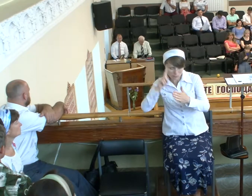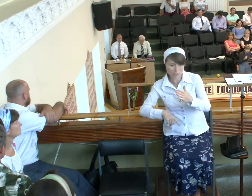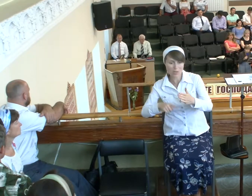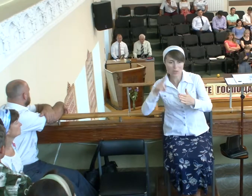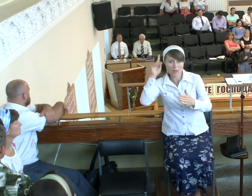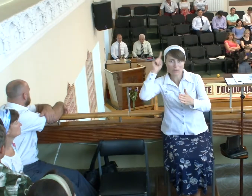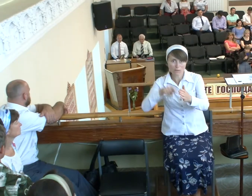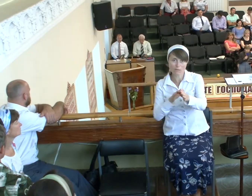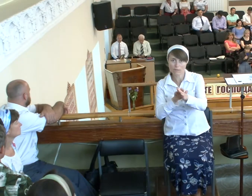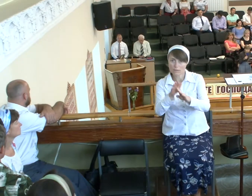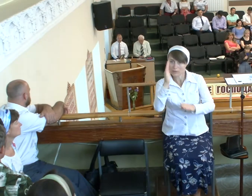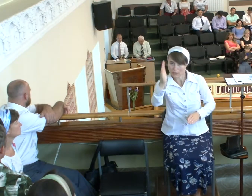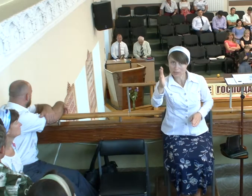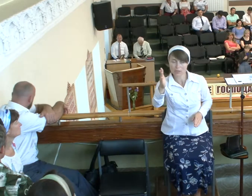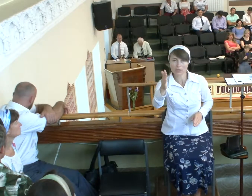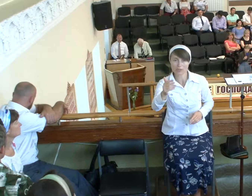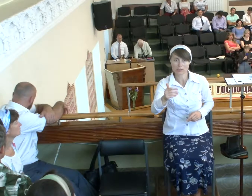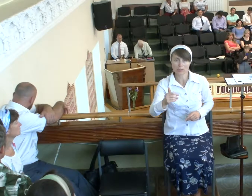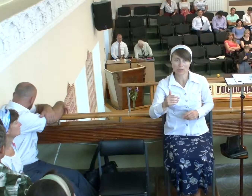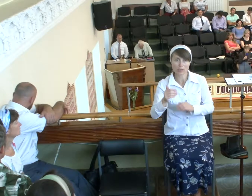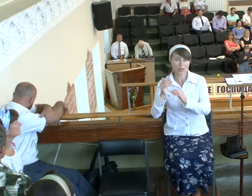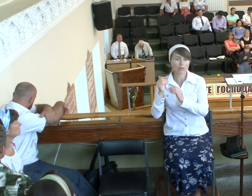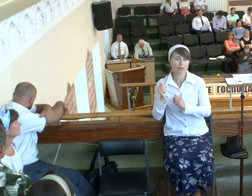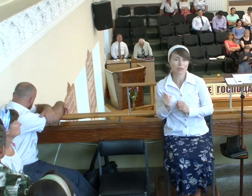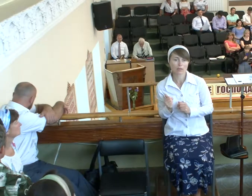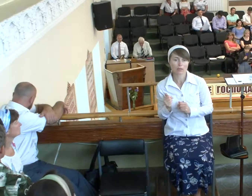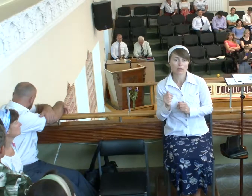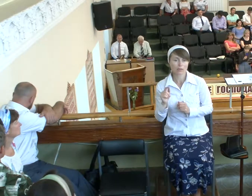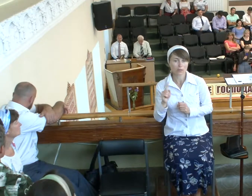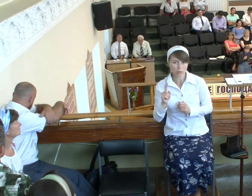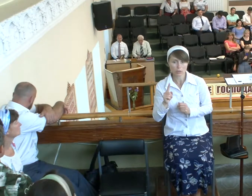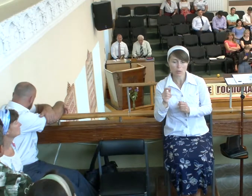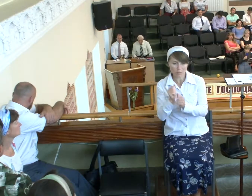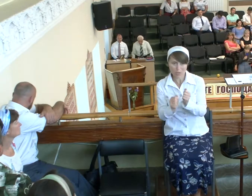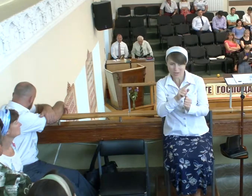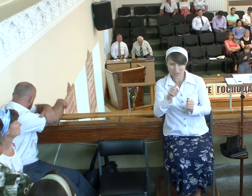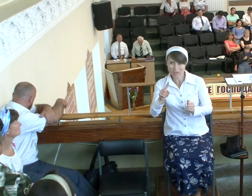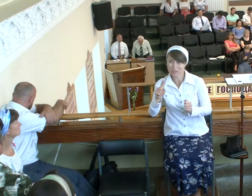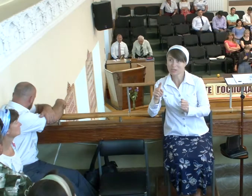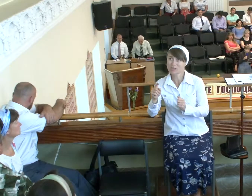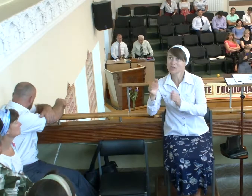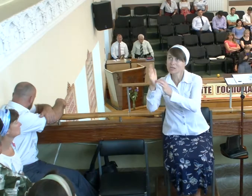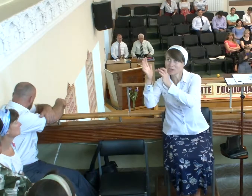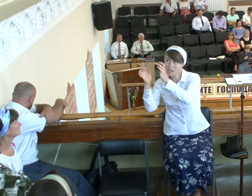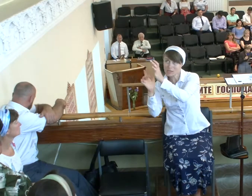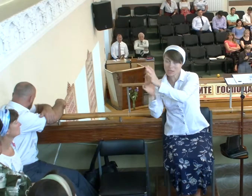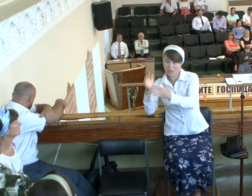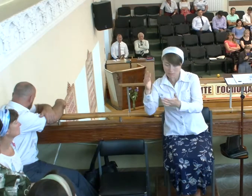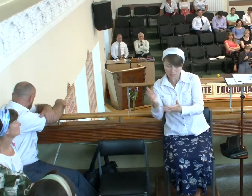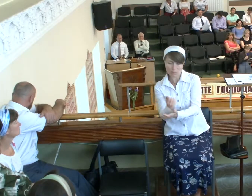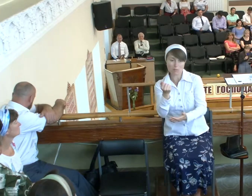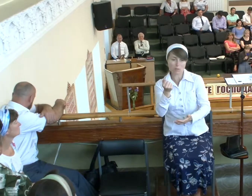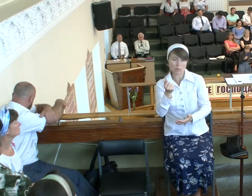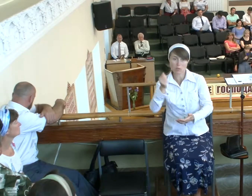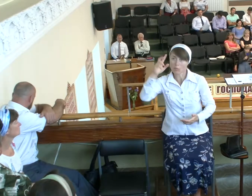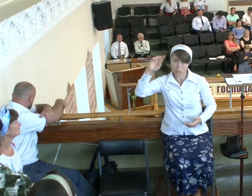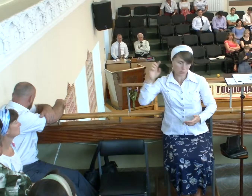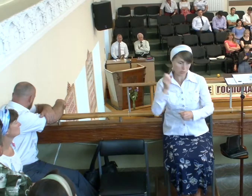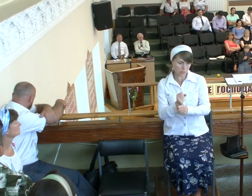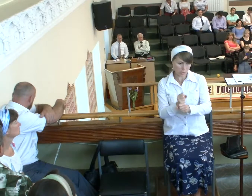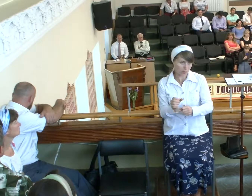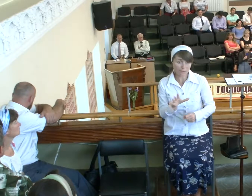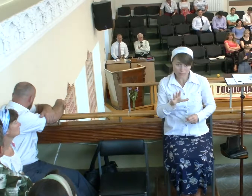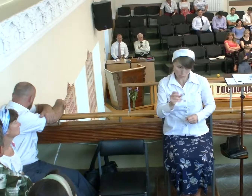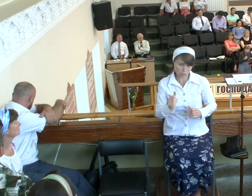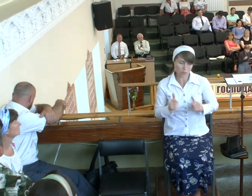надежде, Христова Духа в сердце приобрел. Бог делал все